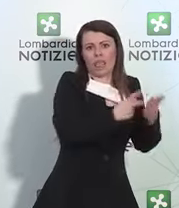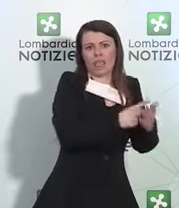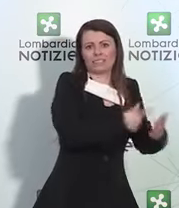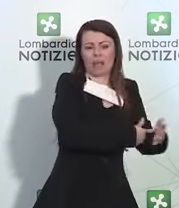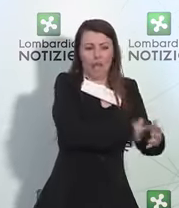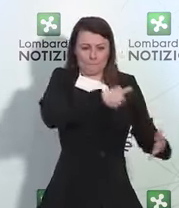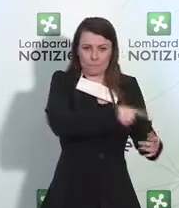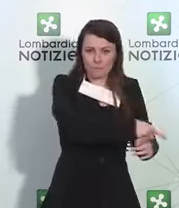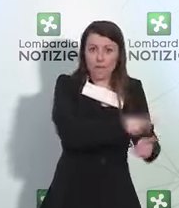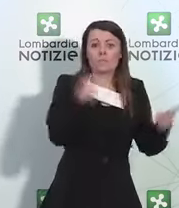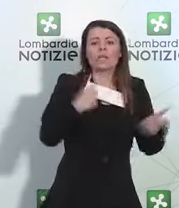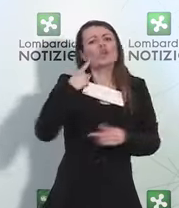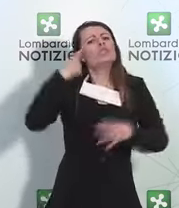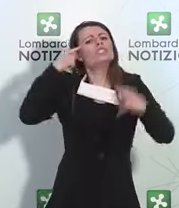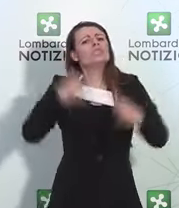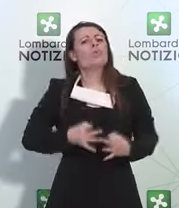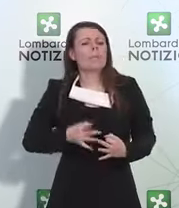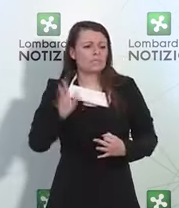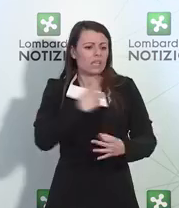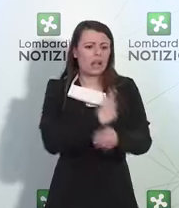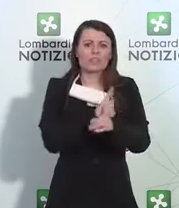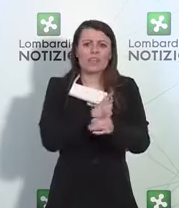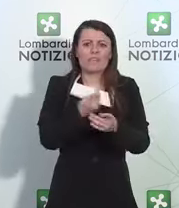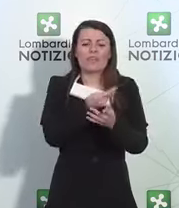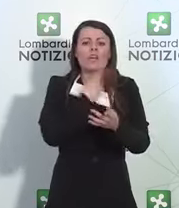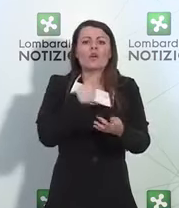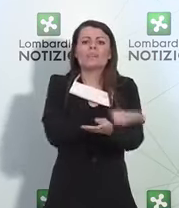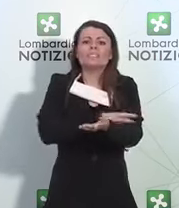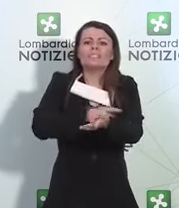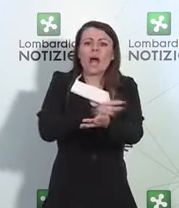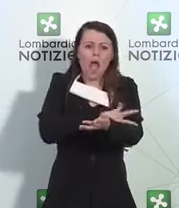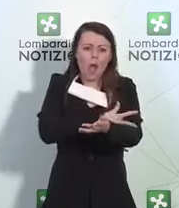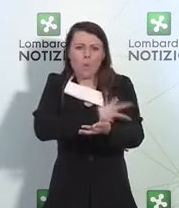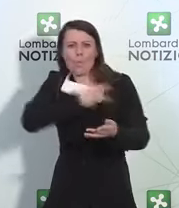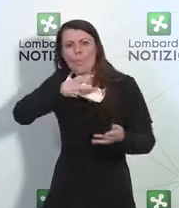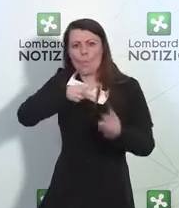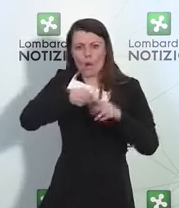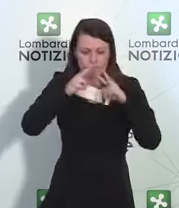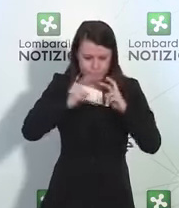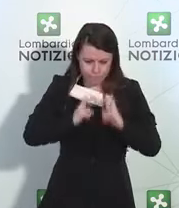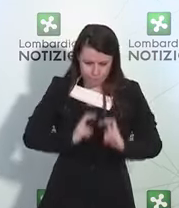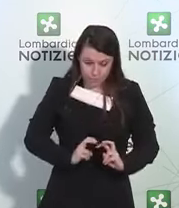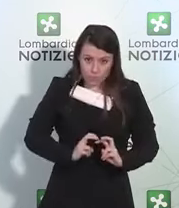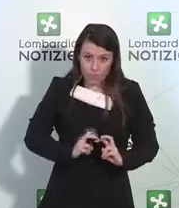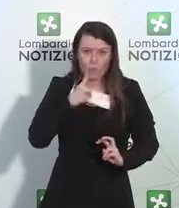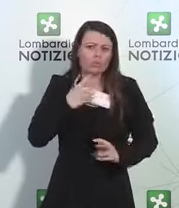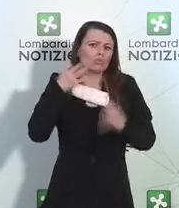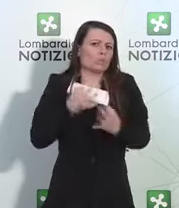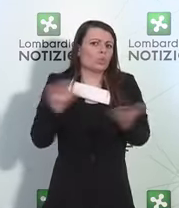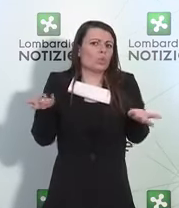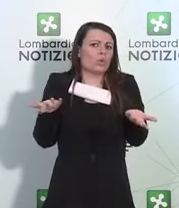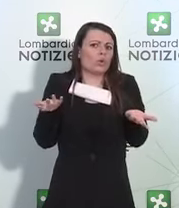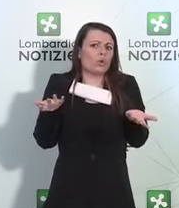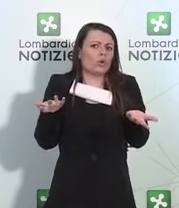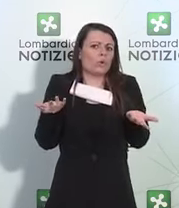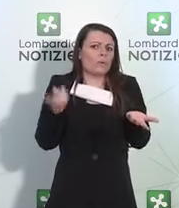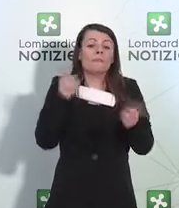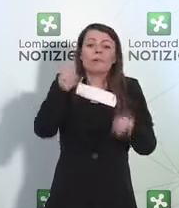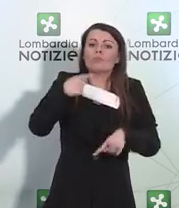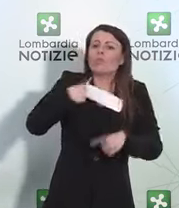questa è la cosa assolutamente certa come è assolutamente certo che è un sistema